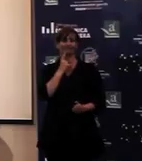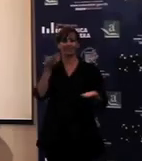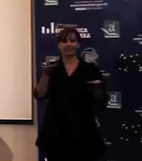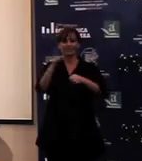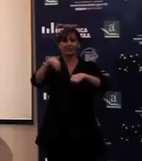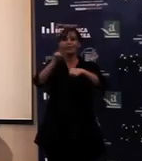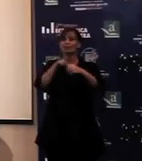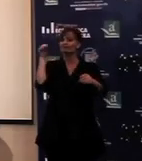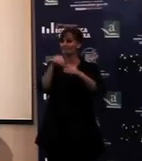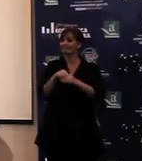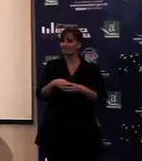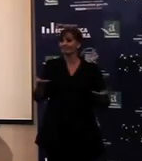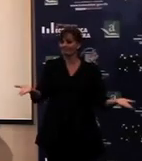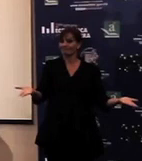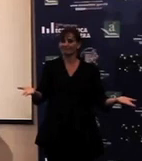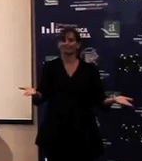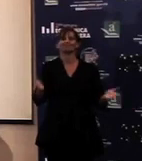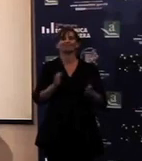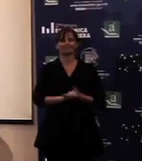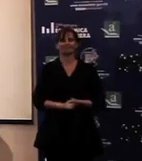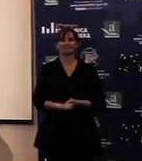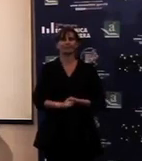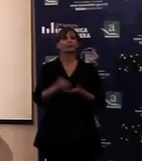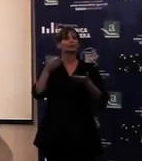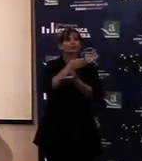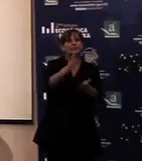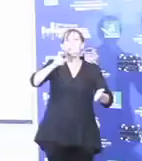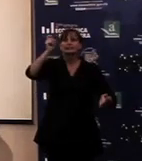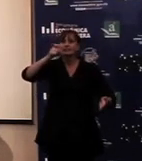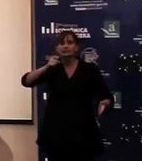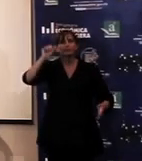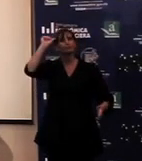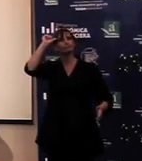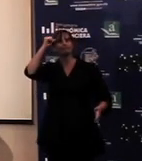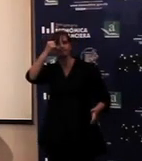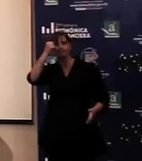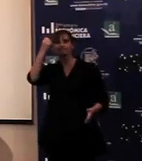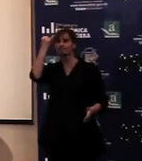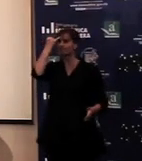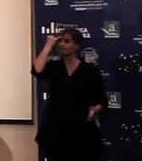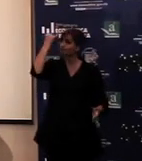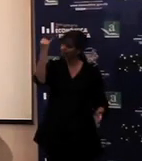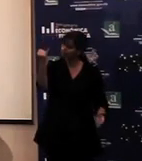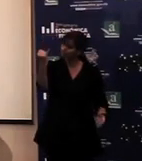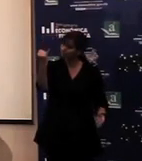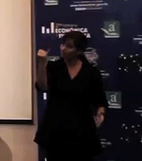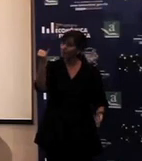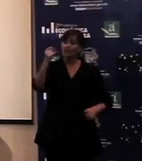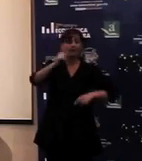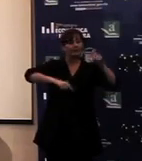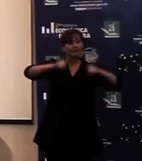de crearse la idea bien fija que en la